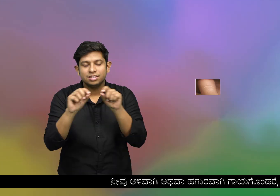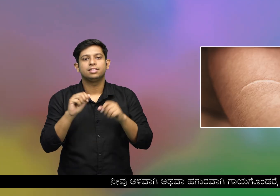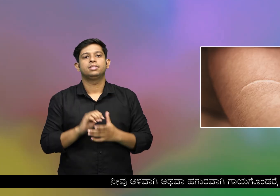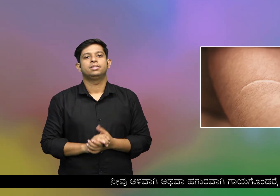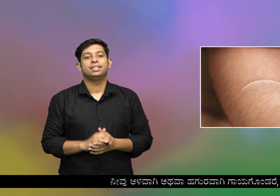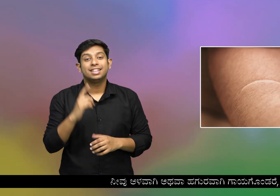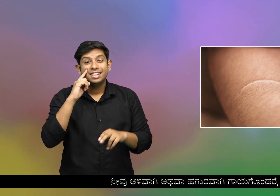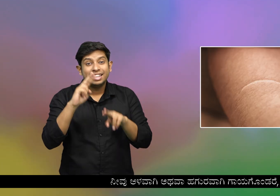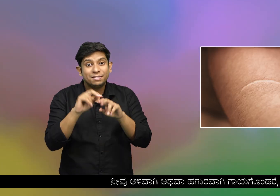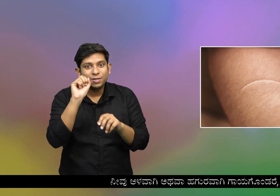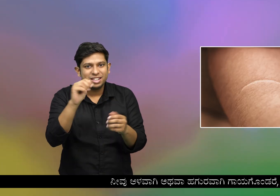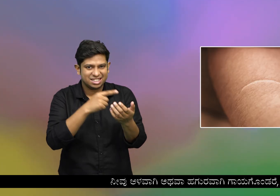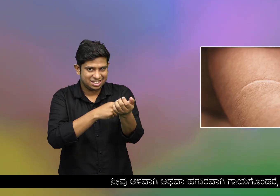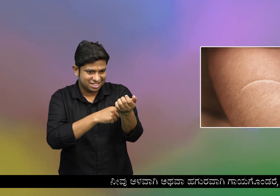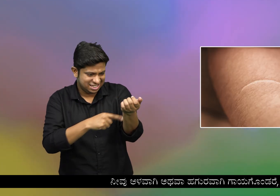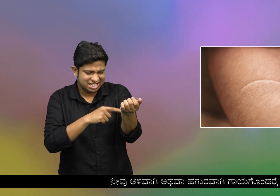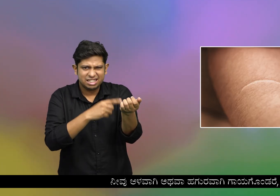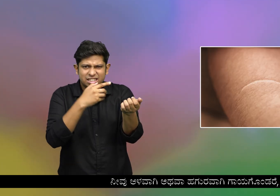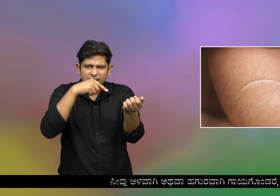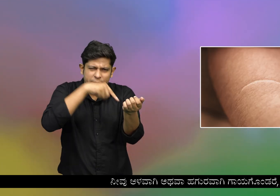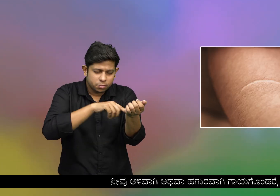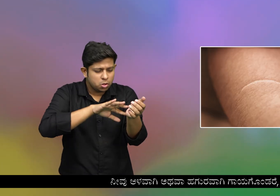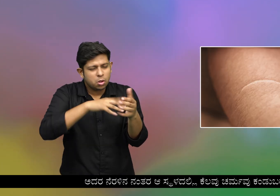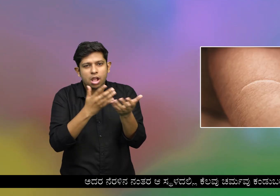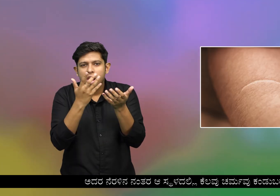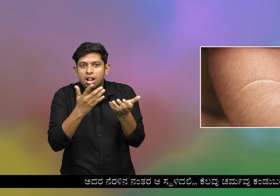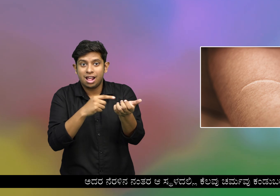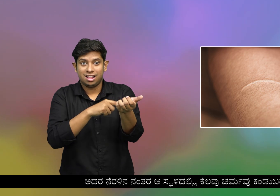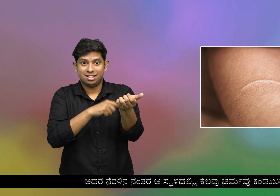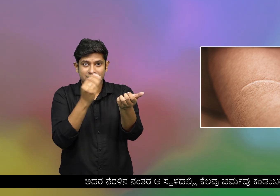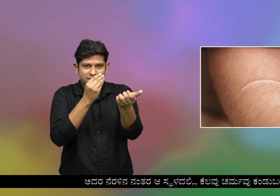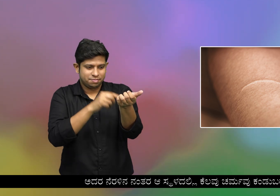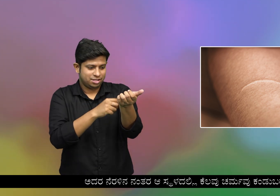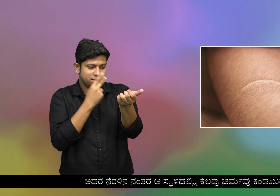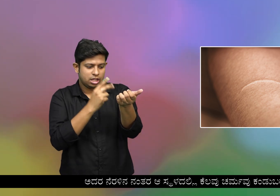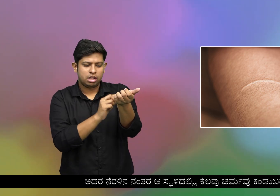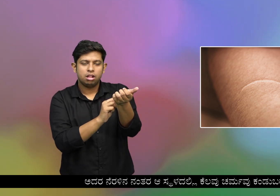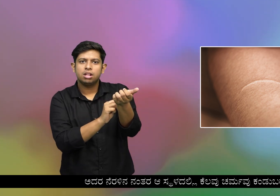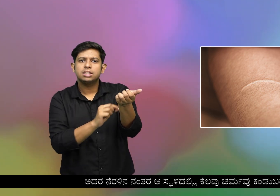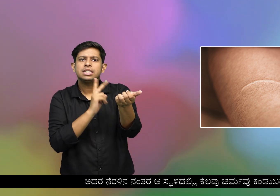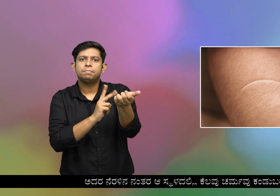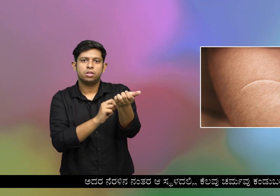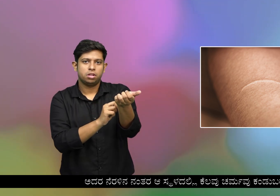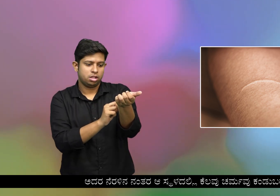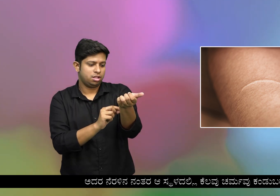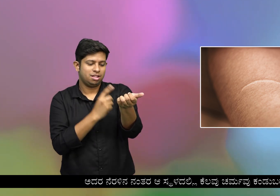ನೀವು ಆಳವಾಗಿ ಅಥವಾ ಹಗುರವಾಗಿ ಗಾಯಗೊಂಡರೆ ಅದರ ನೆರಳಿನ ನಂತರ ಆ ಸ್ಥಳದಲ್ಲಿ ಕೆಲವು ಚರ್ಮವು